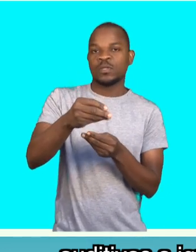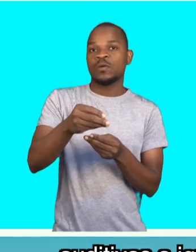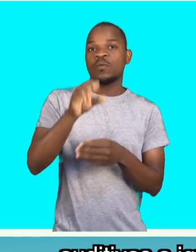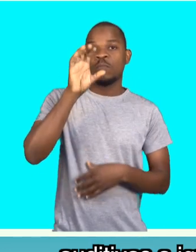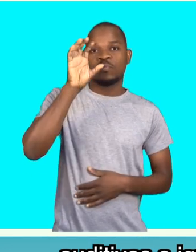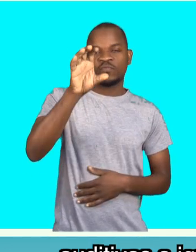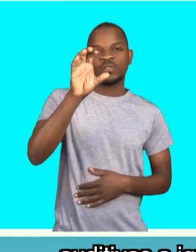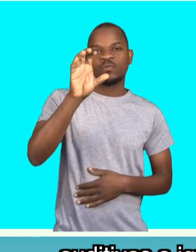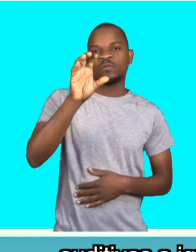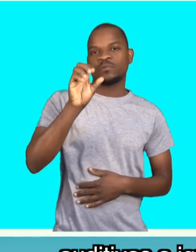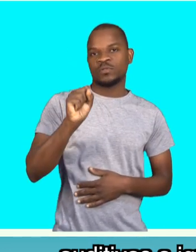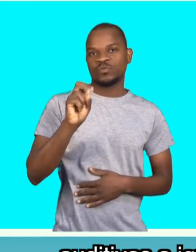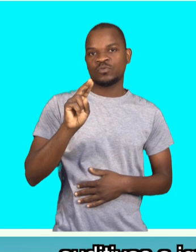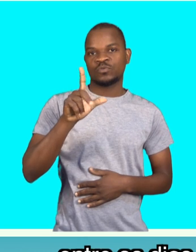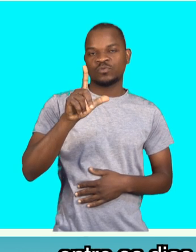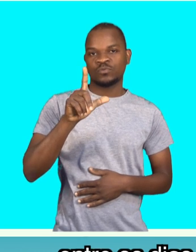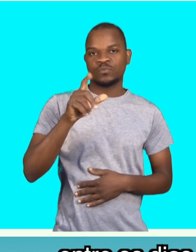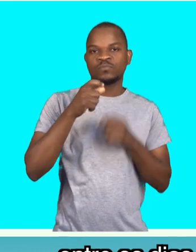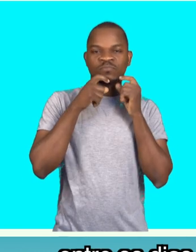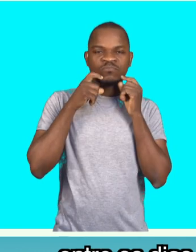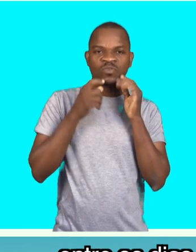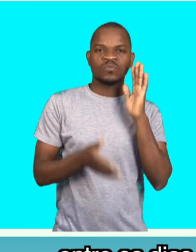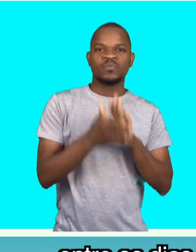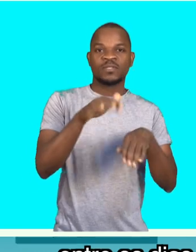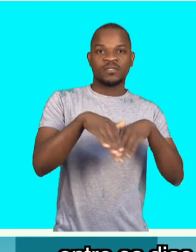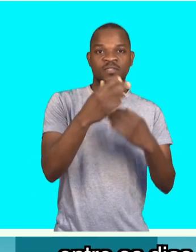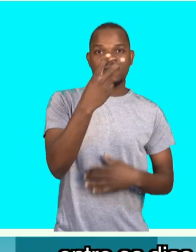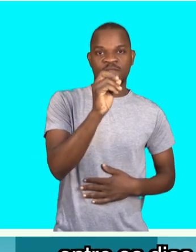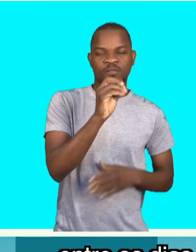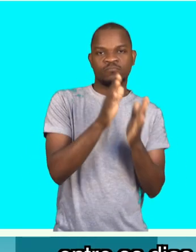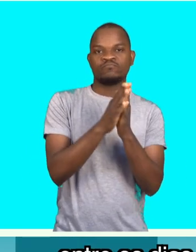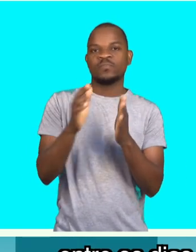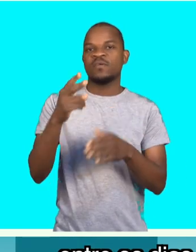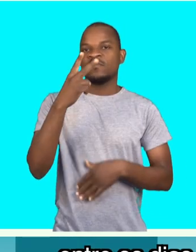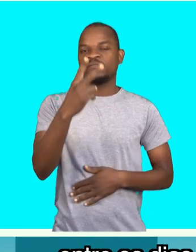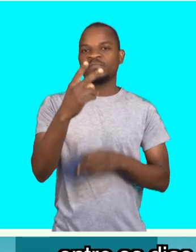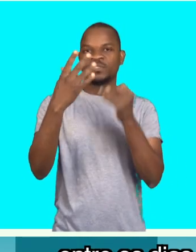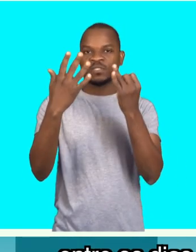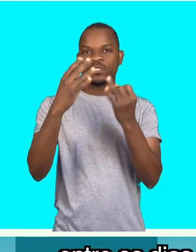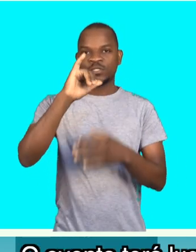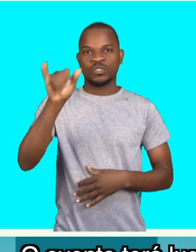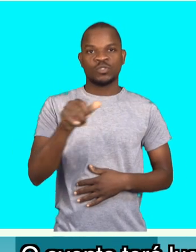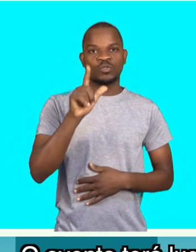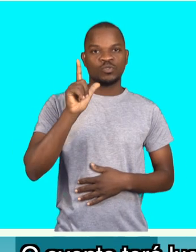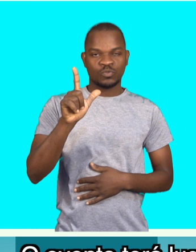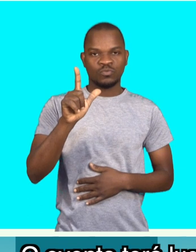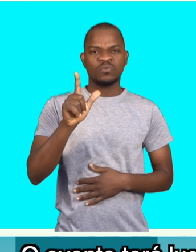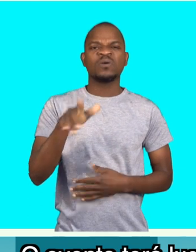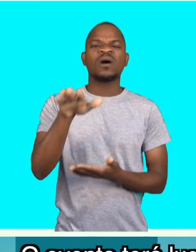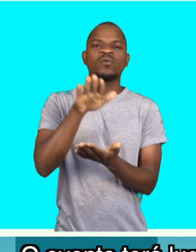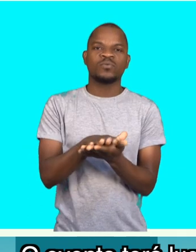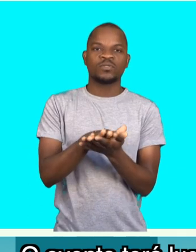das províncias do sul do país, entre os dias 20 e 27 de julho próximo. O evento